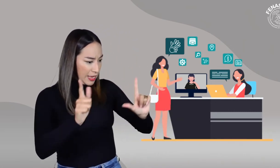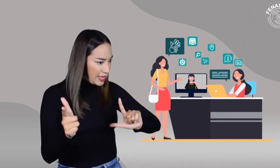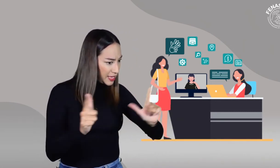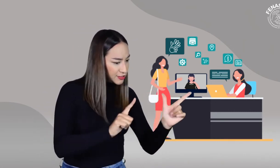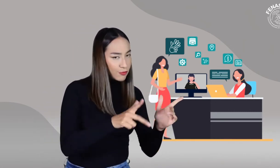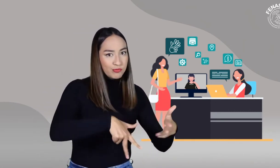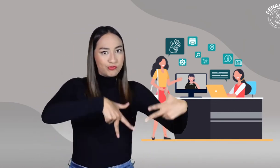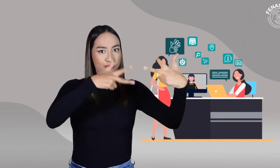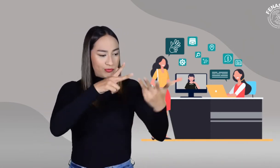colombiana.